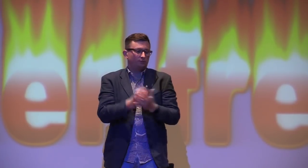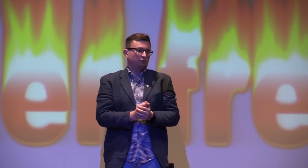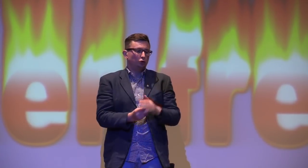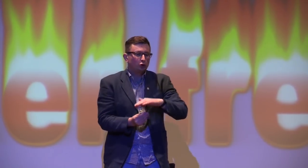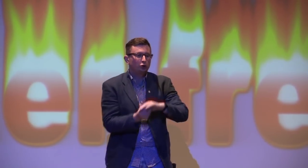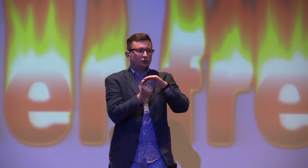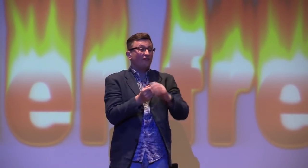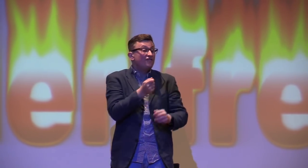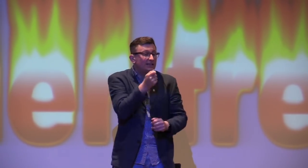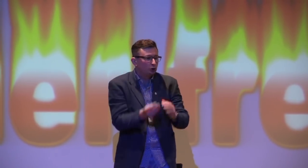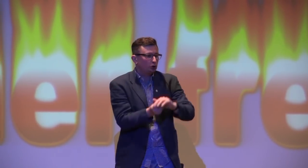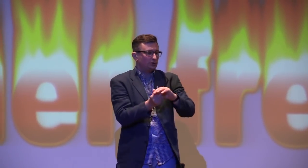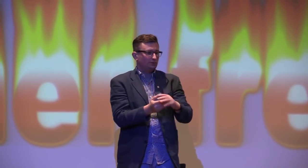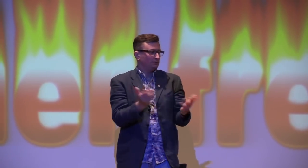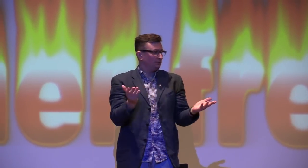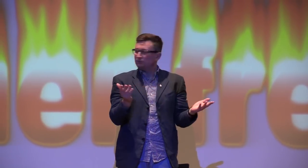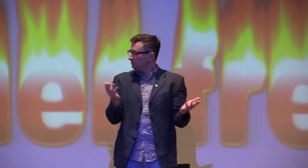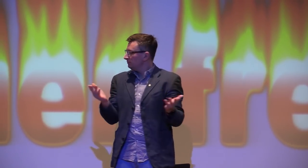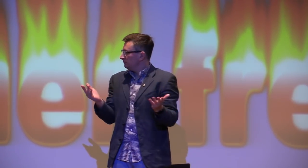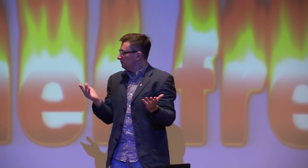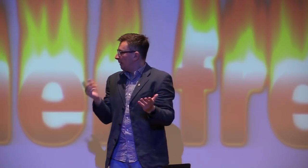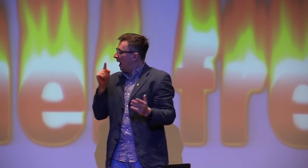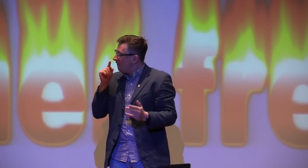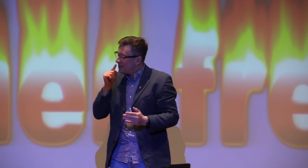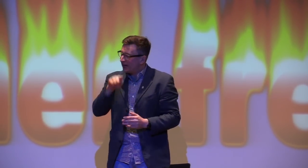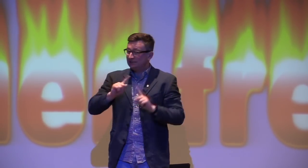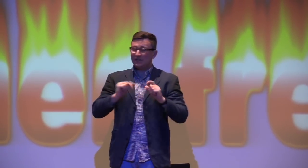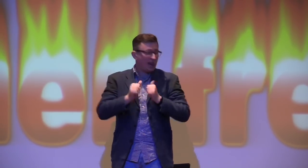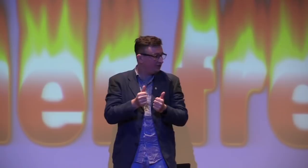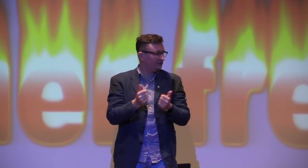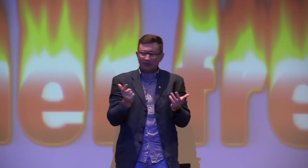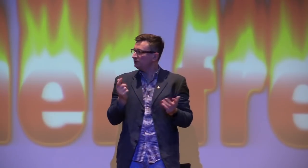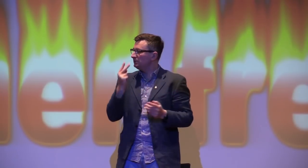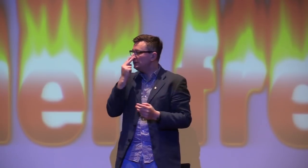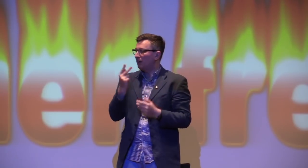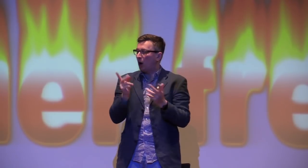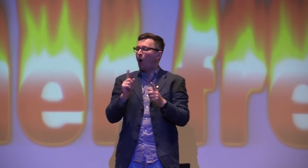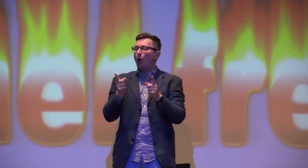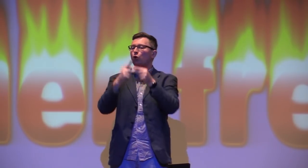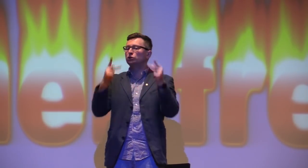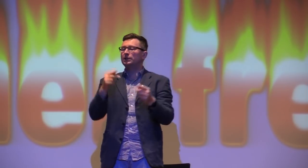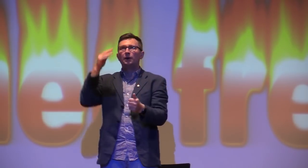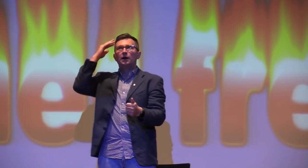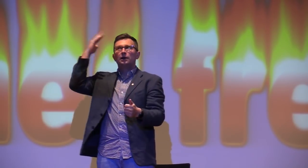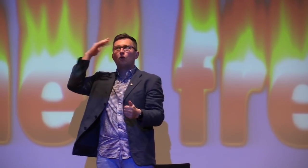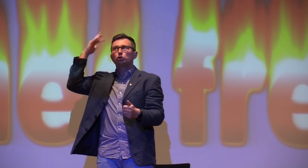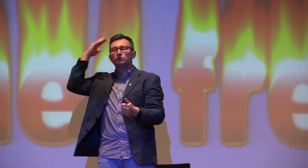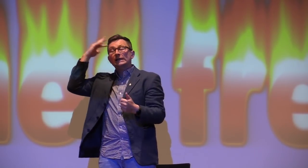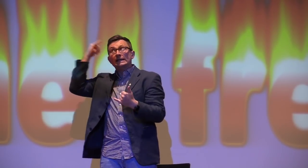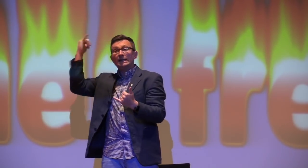Wir sind die eine Seite des Ehrenamtes, auf der anderen Seite brauchen wir aber auch Unterstützung vor Ort. Und